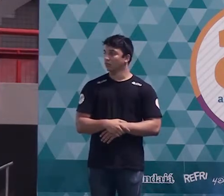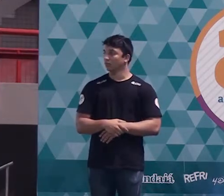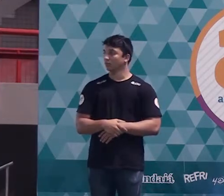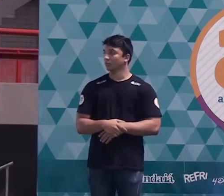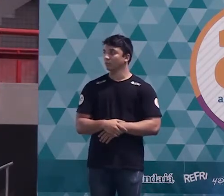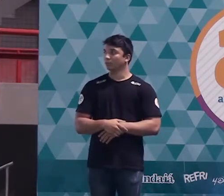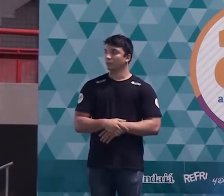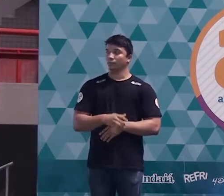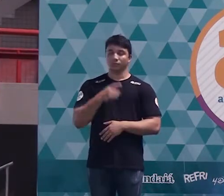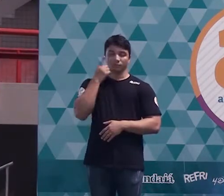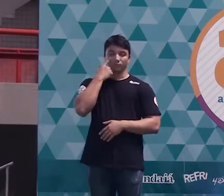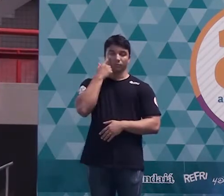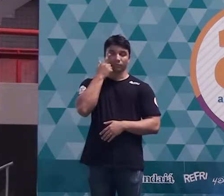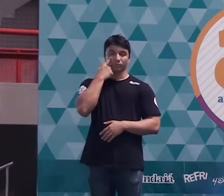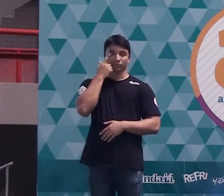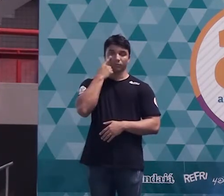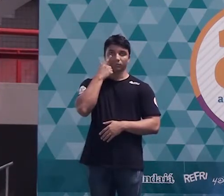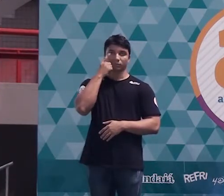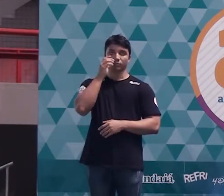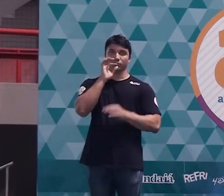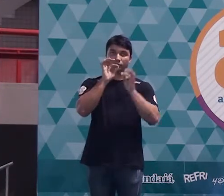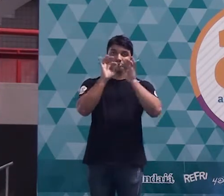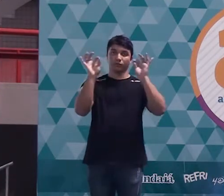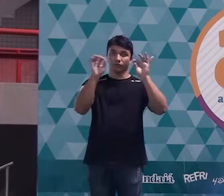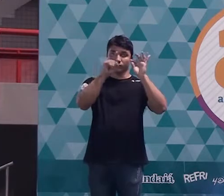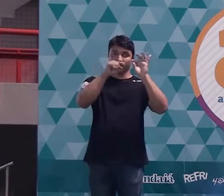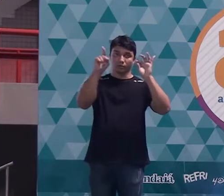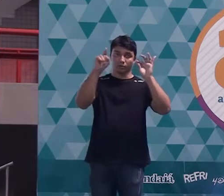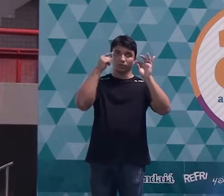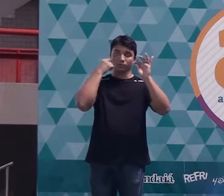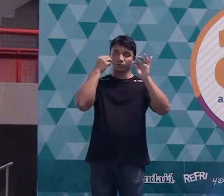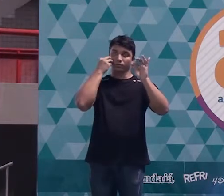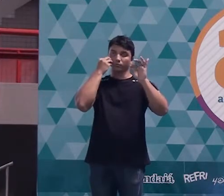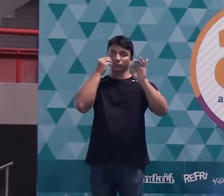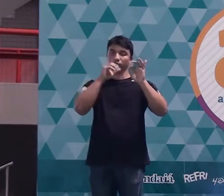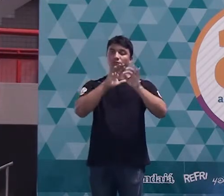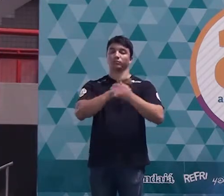Vamos ver se essa frase está correta. Todo mundo escreveu?